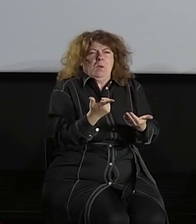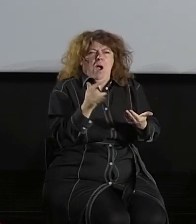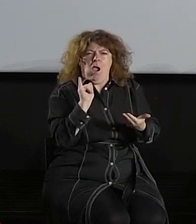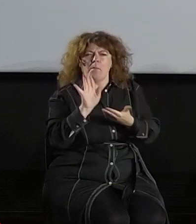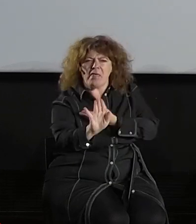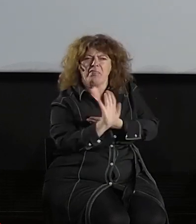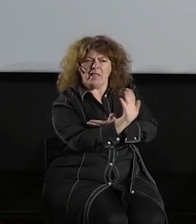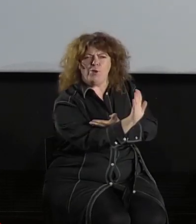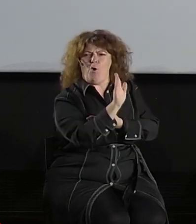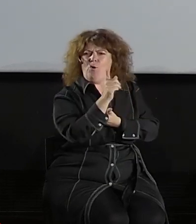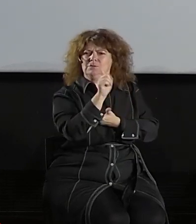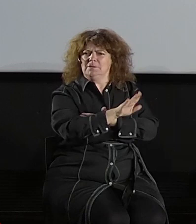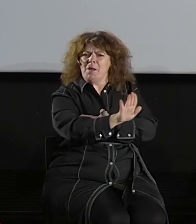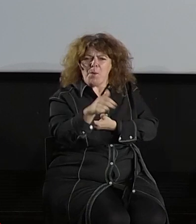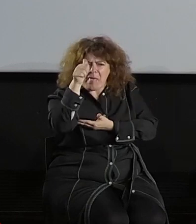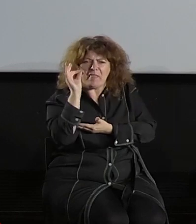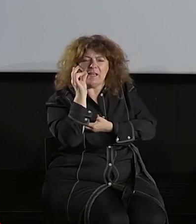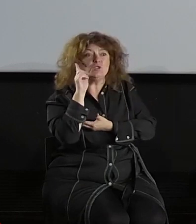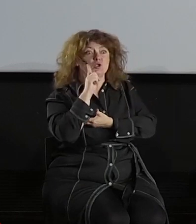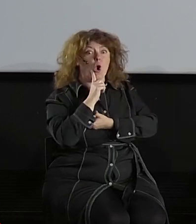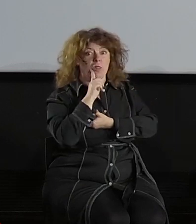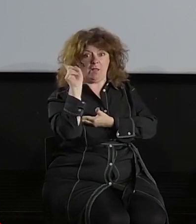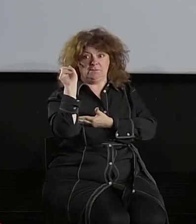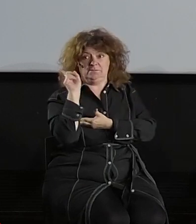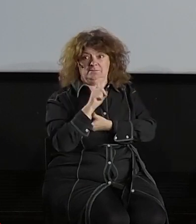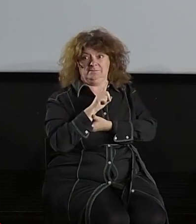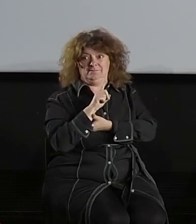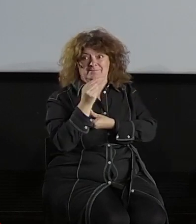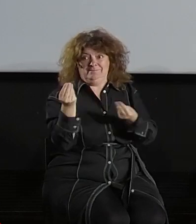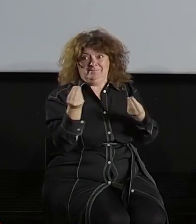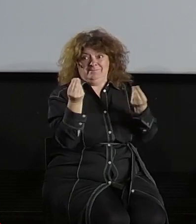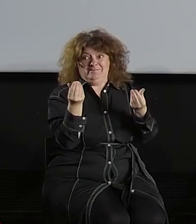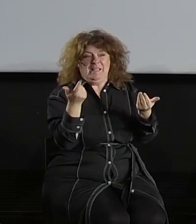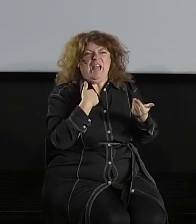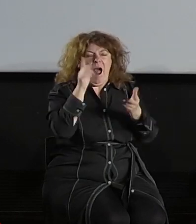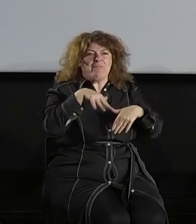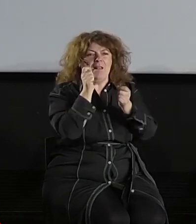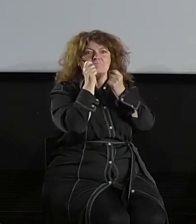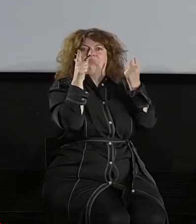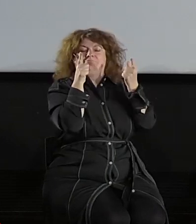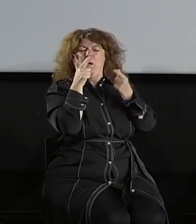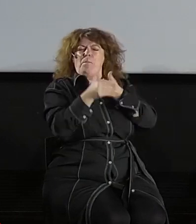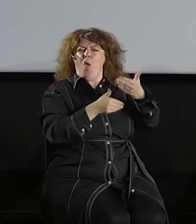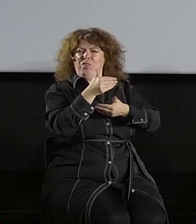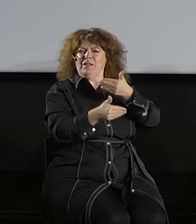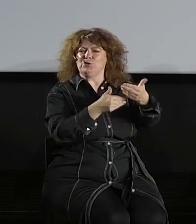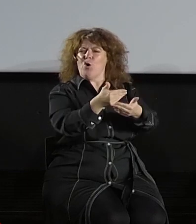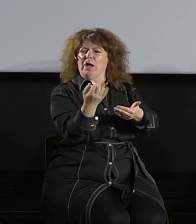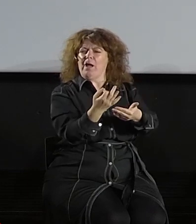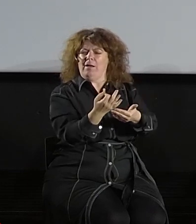y vecinas sordas y Y entonces lo que hemos descubierto en este proceso es le hemos puesto cara